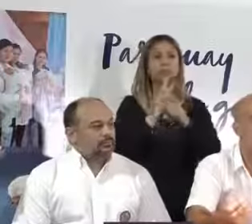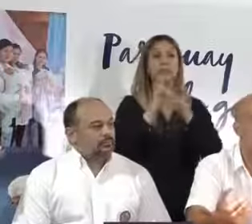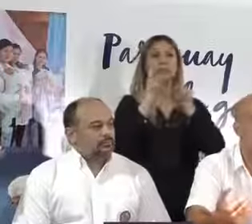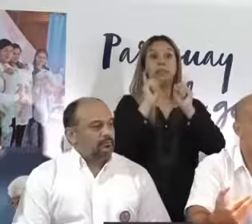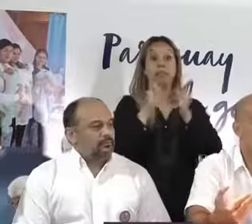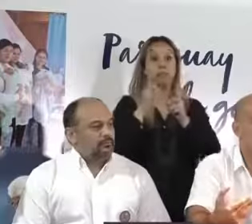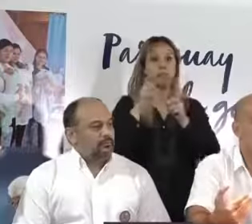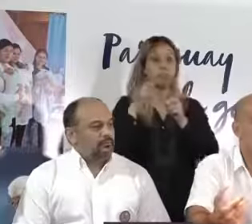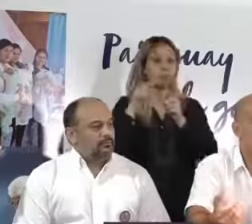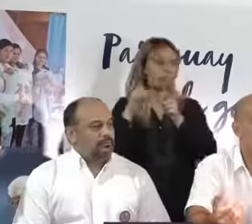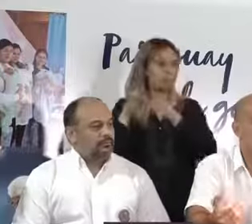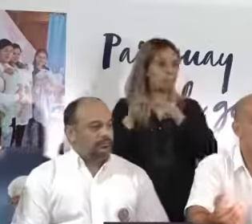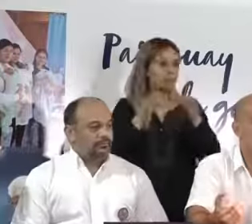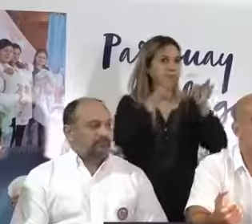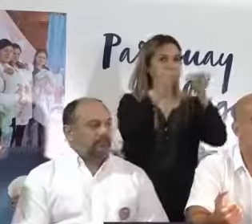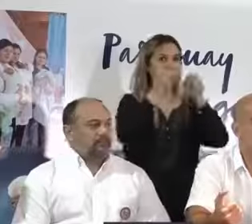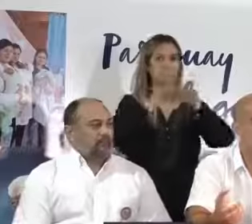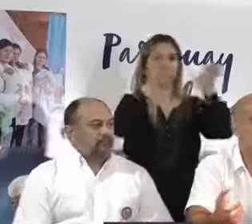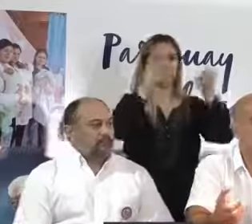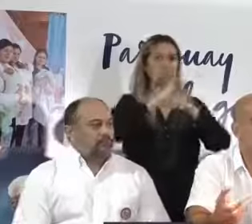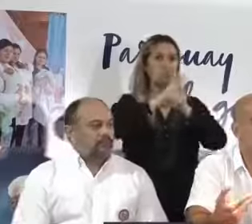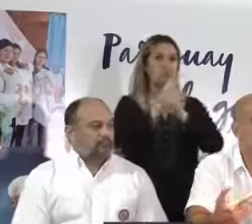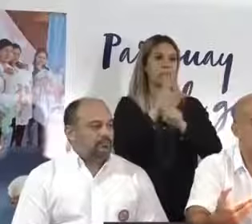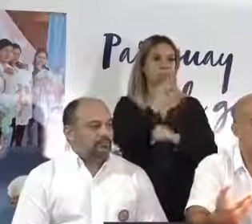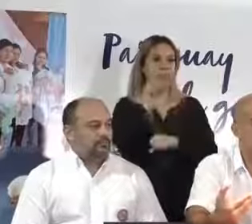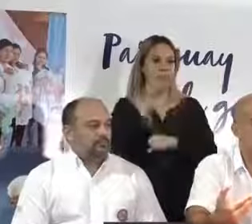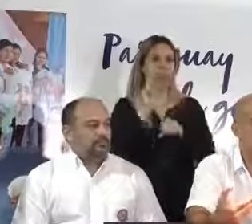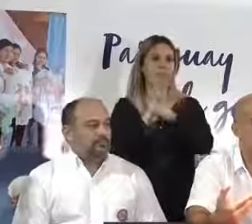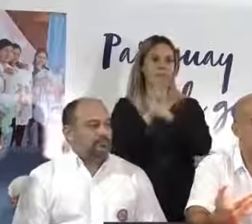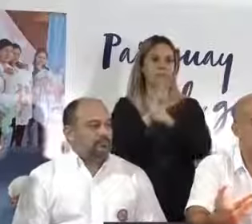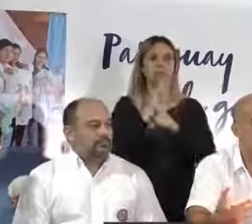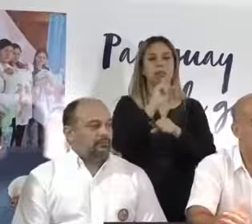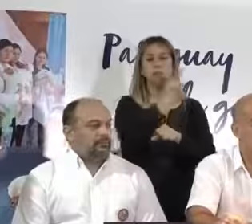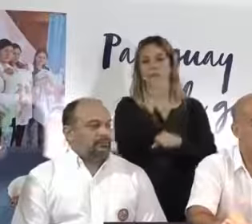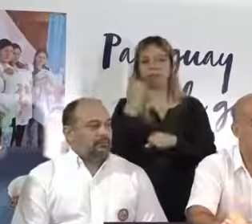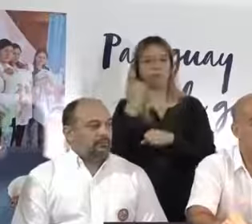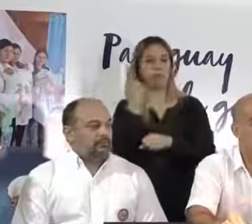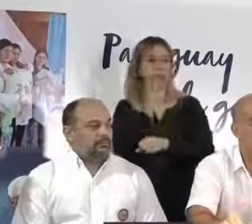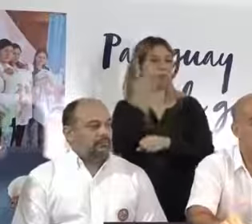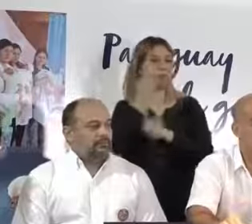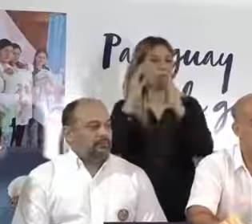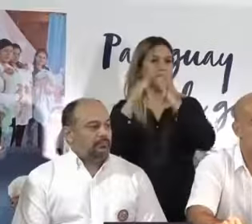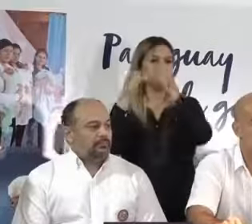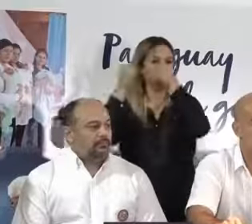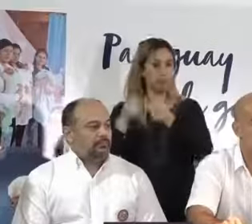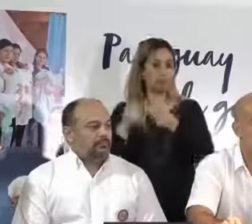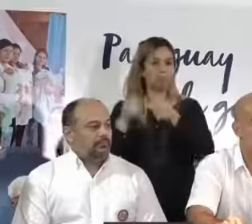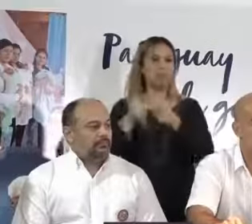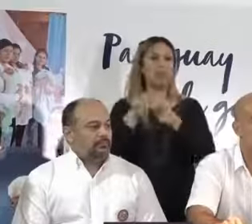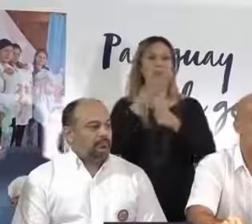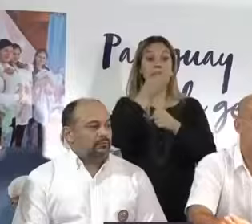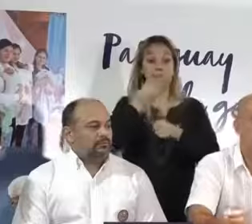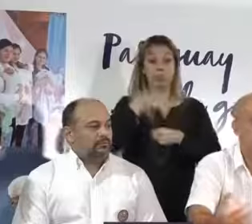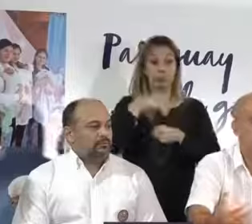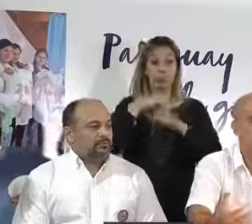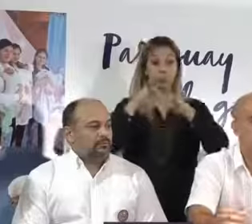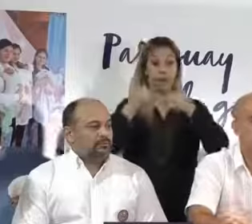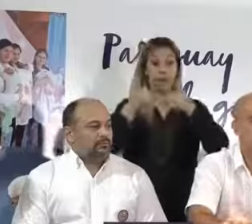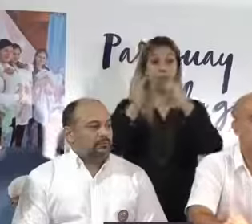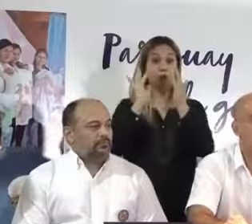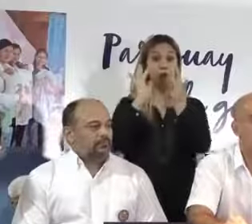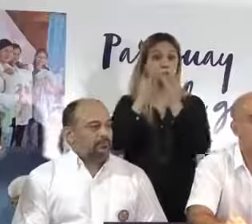virus. Constituye básicamente poner en aislamiento a las personas que han estado en contacto con el paciente índice y